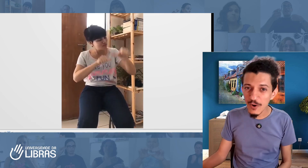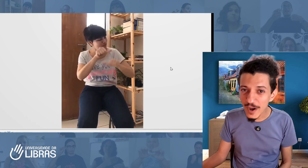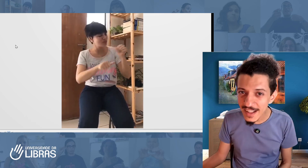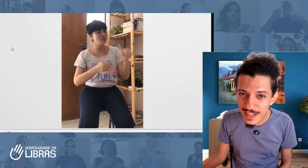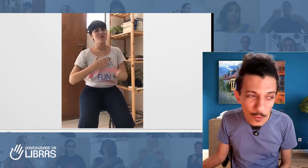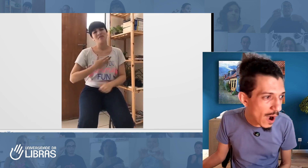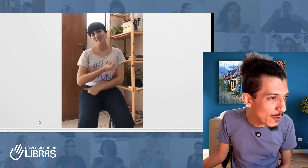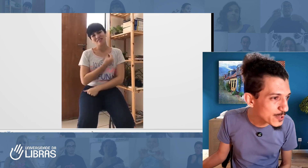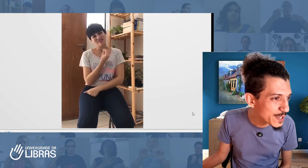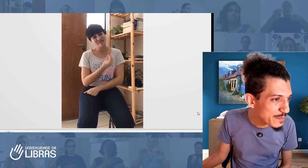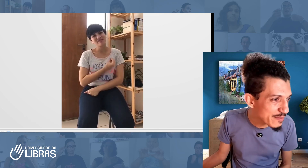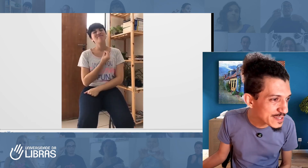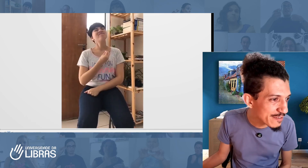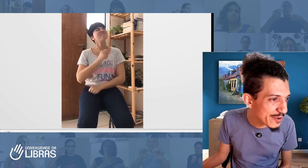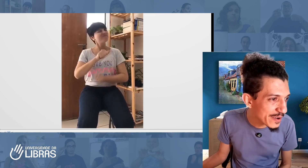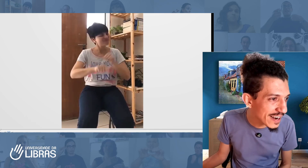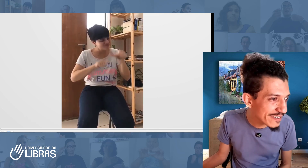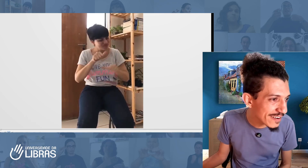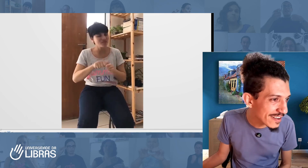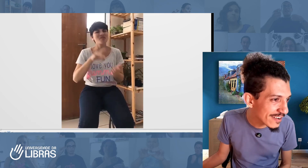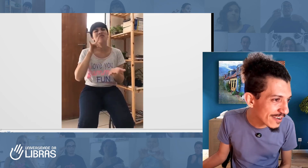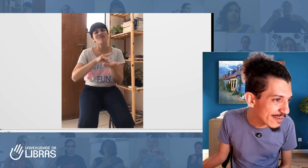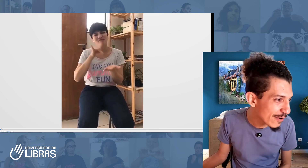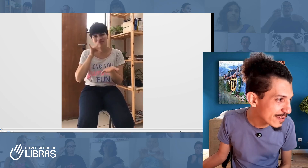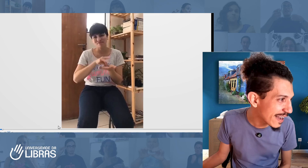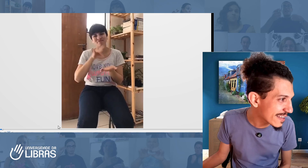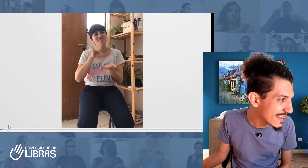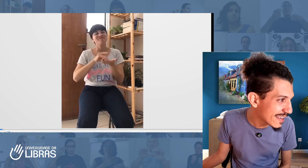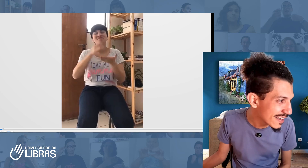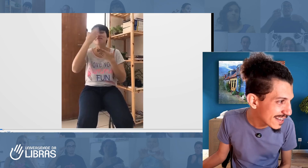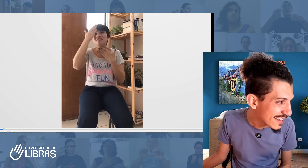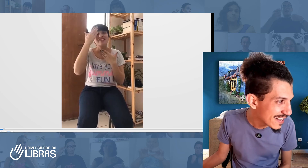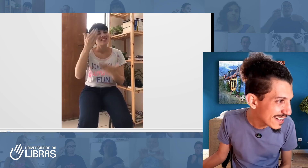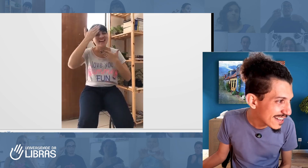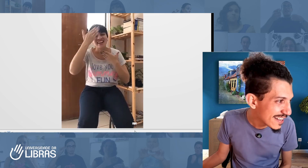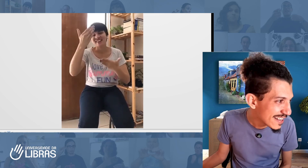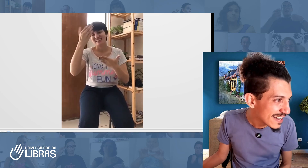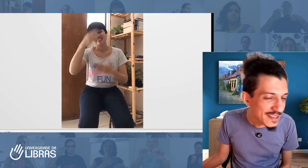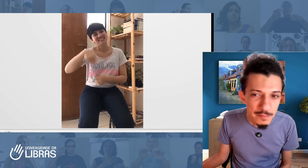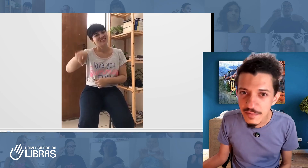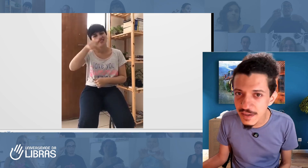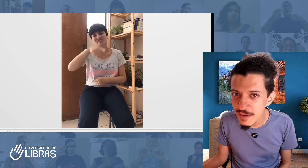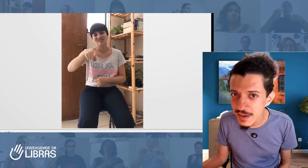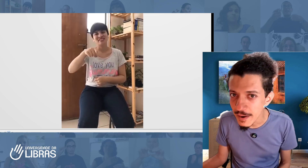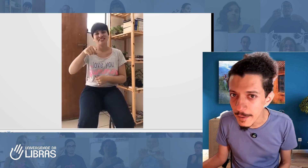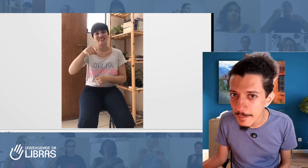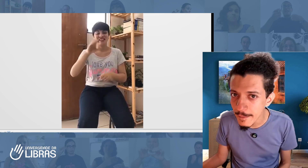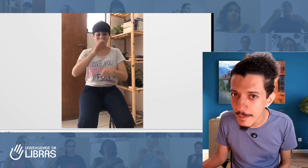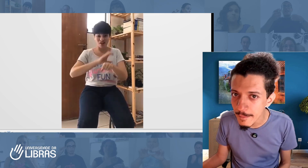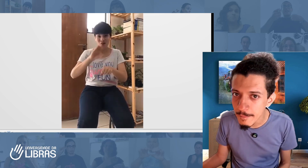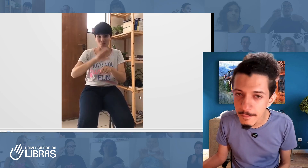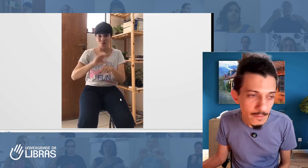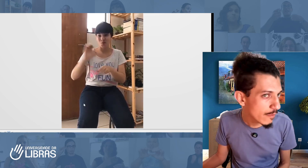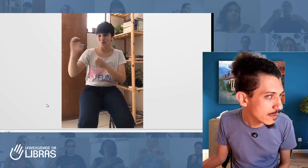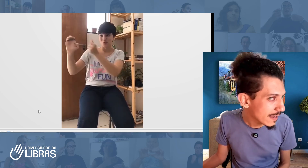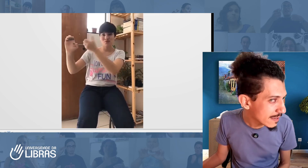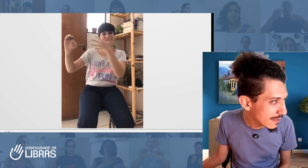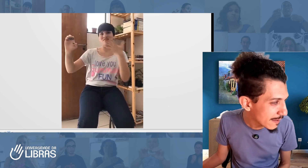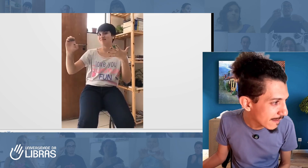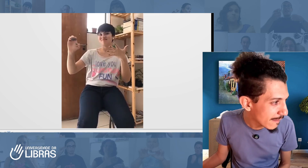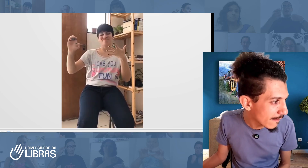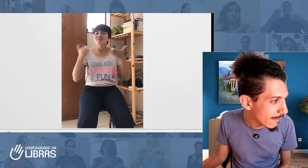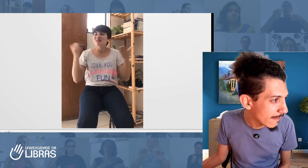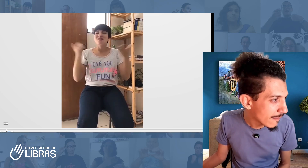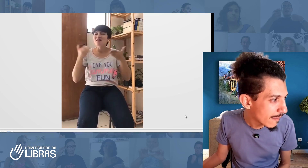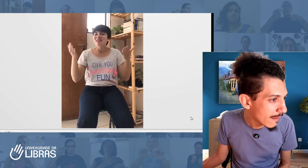Vou colocar até o áudio aqui para você ver o que ela está falando. Ó, vou voltar aqui para você ver aqui. Vou voltar aqui. Ao